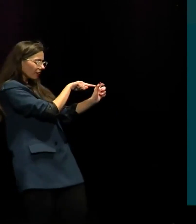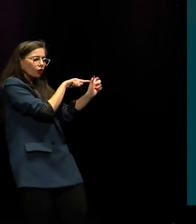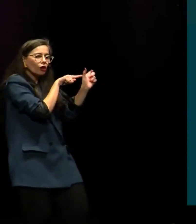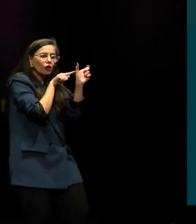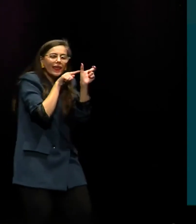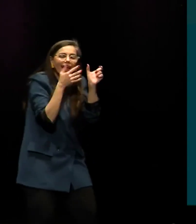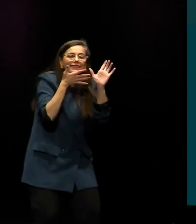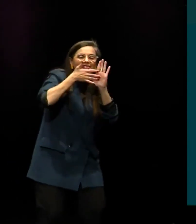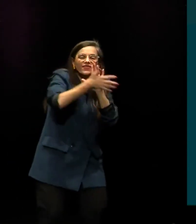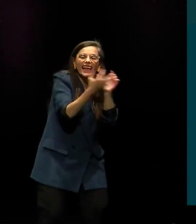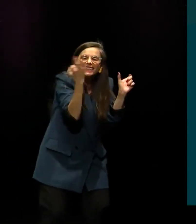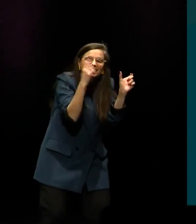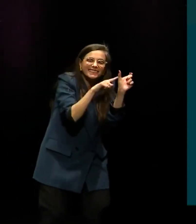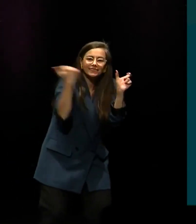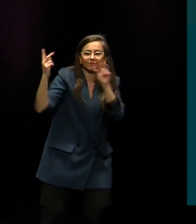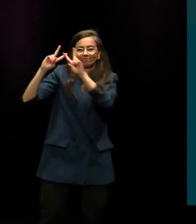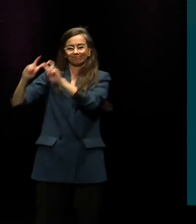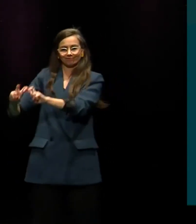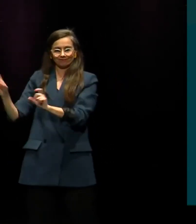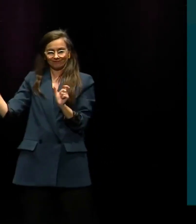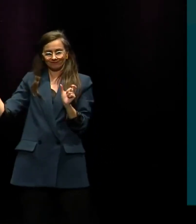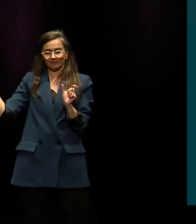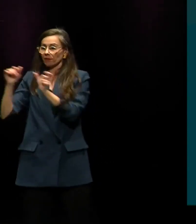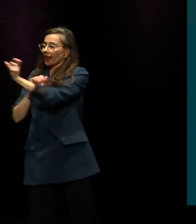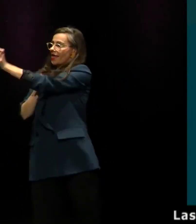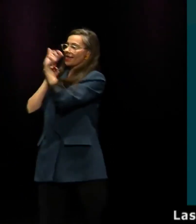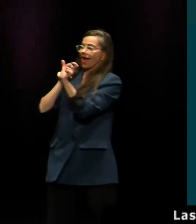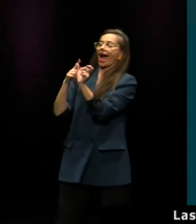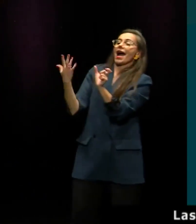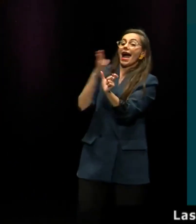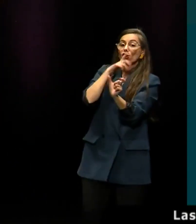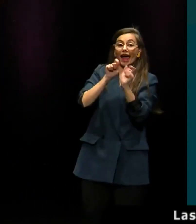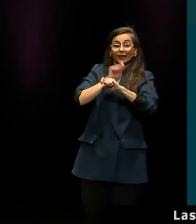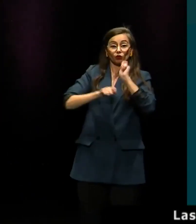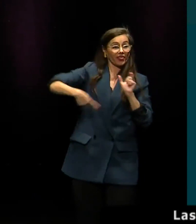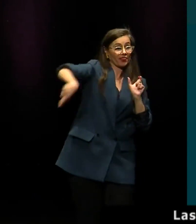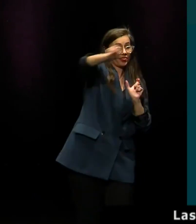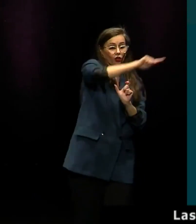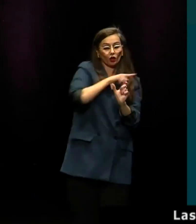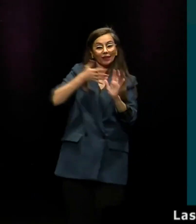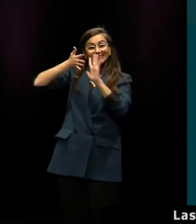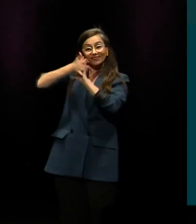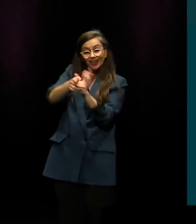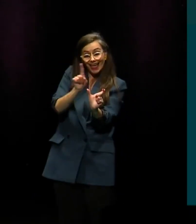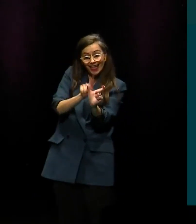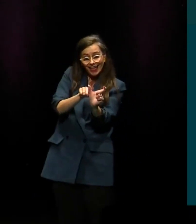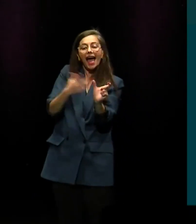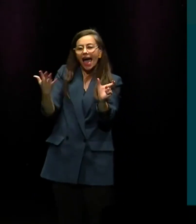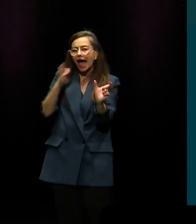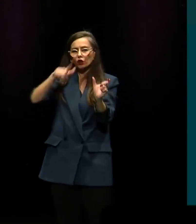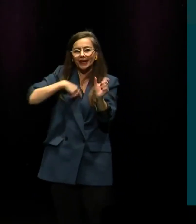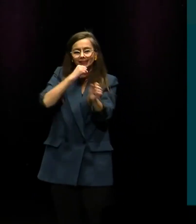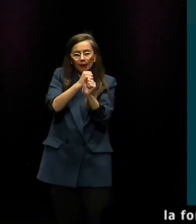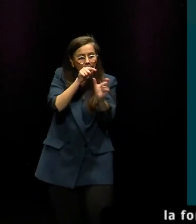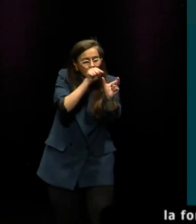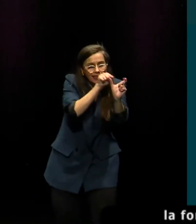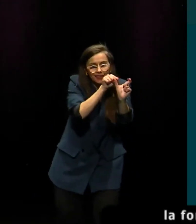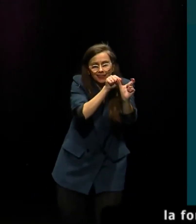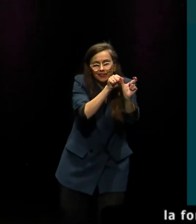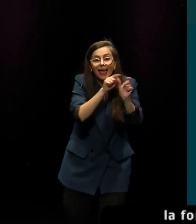de ahora, la forma de trabajar es muy distinta. Y eso es el análisis que han hecho estas dos personas expertas,